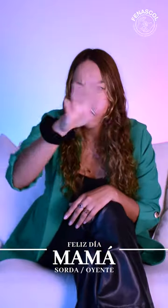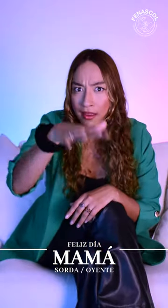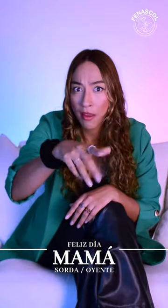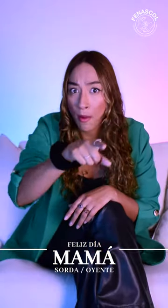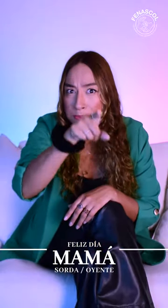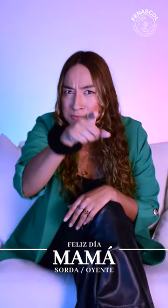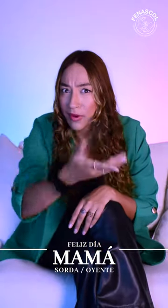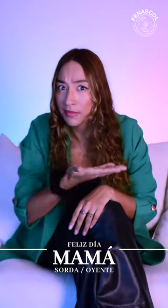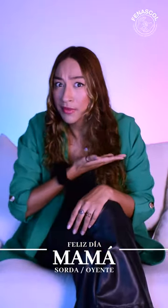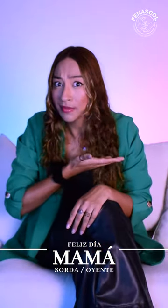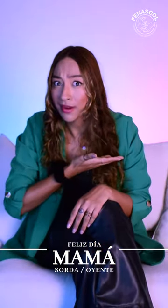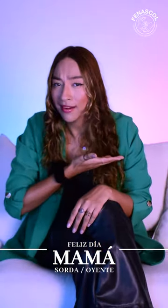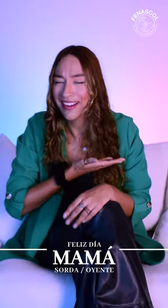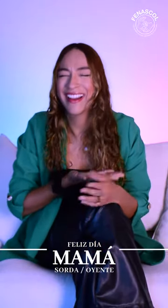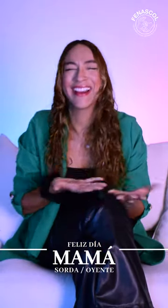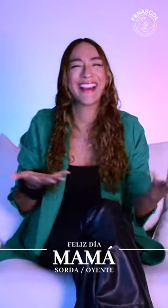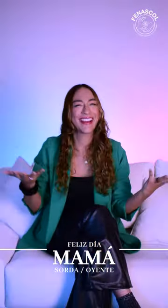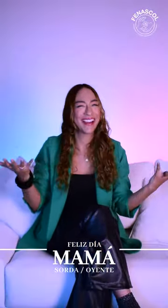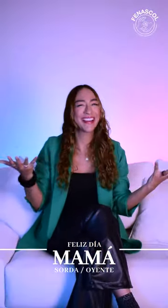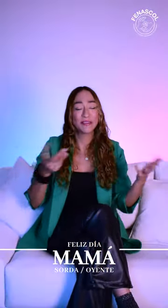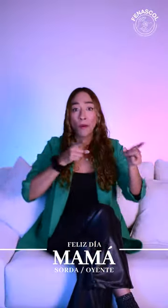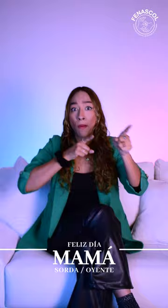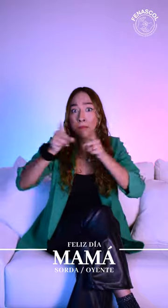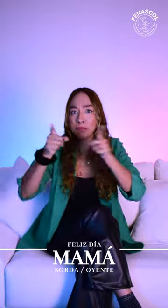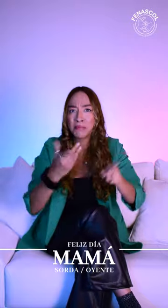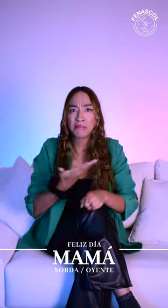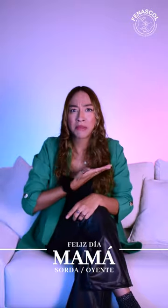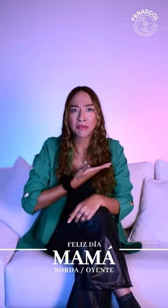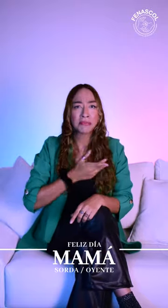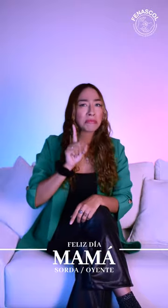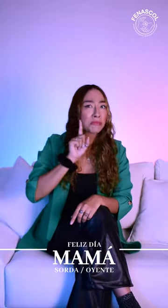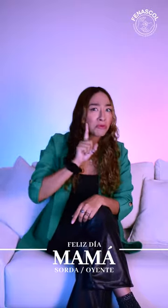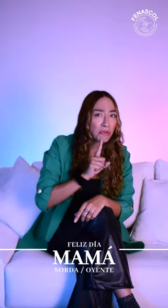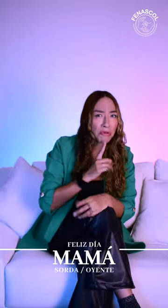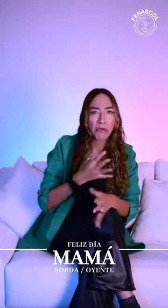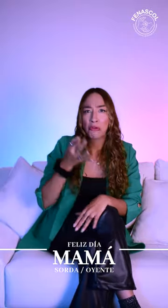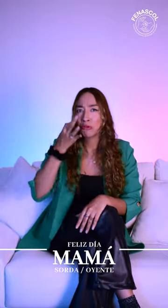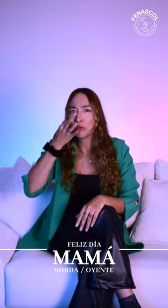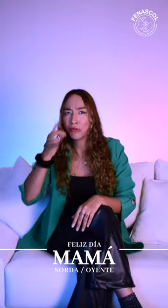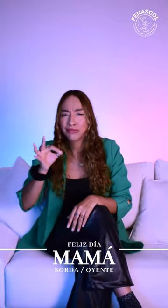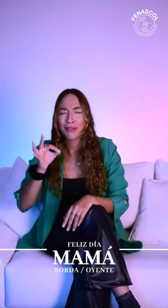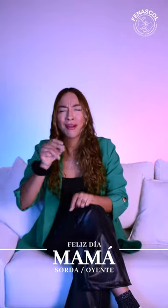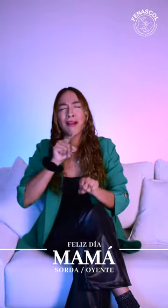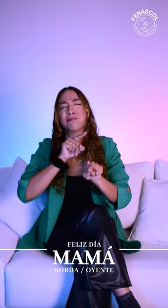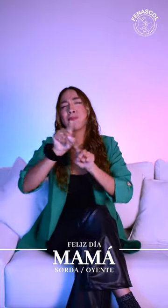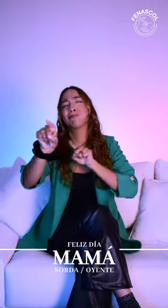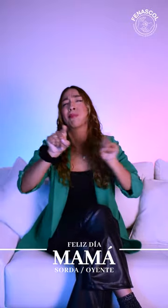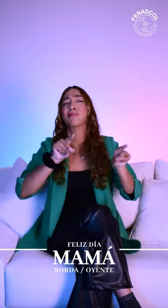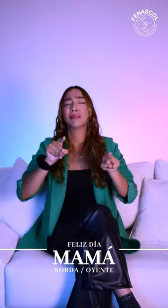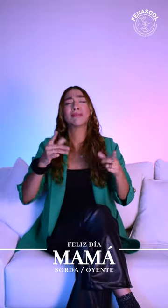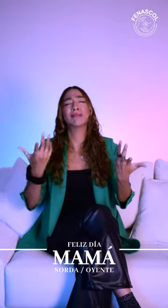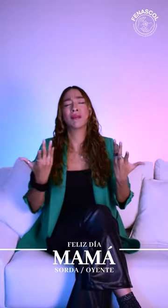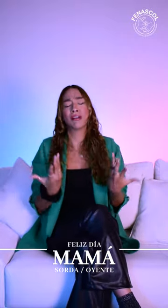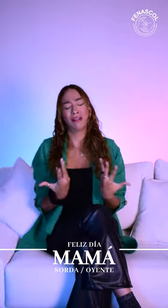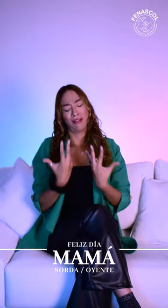fortaleza Oye tú eres madre madre oyente o sorda que día a día trabaja duro en